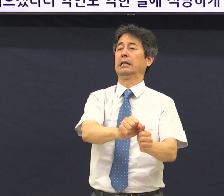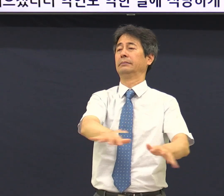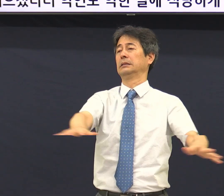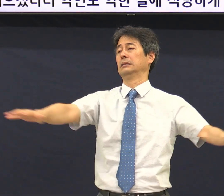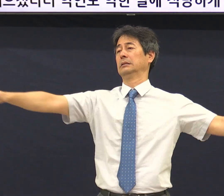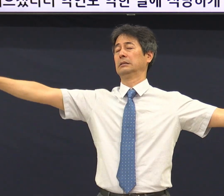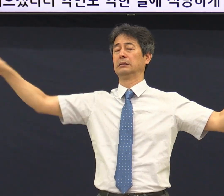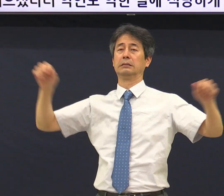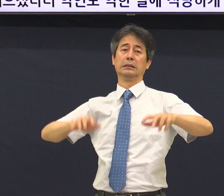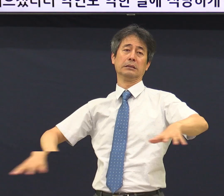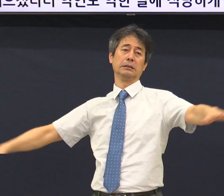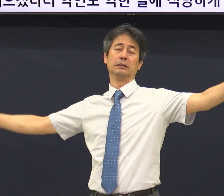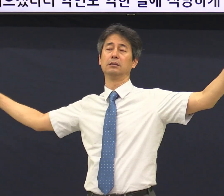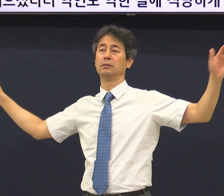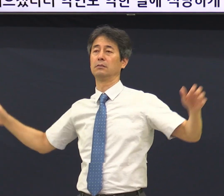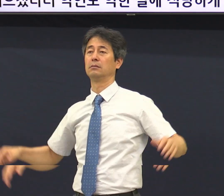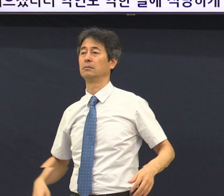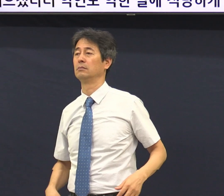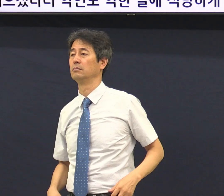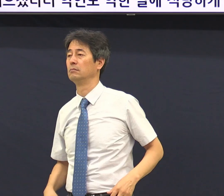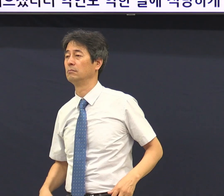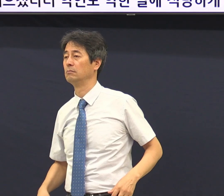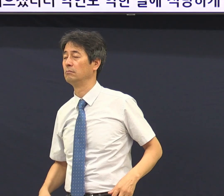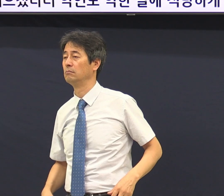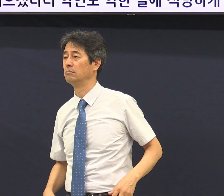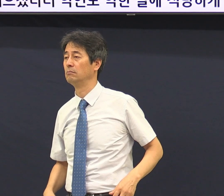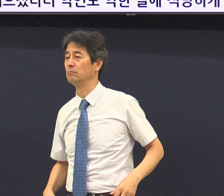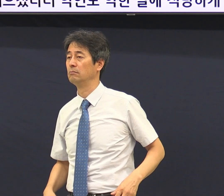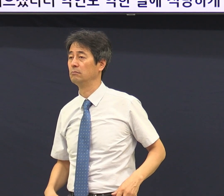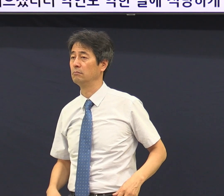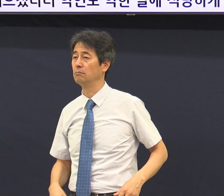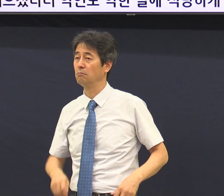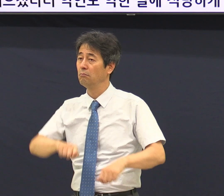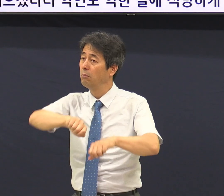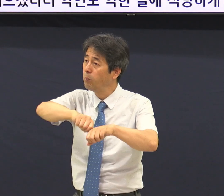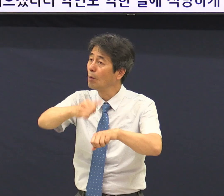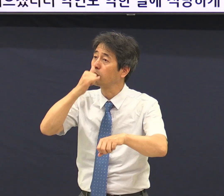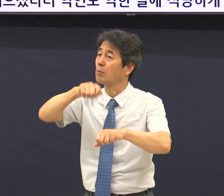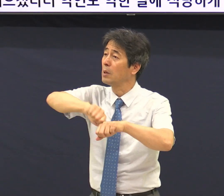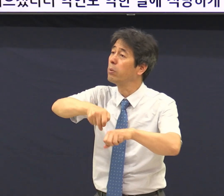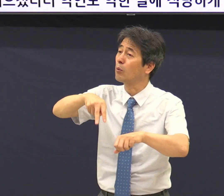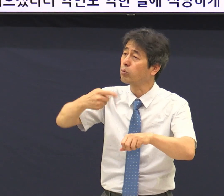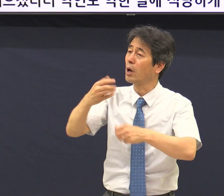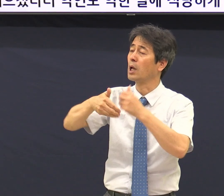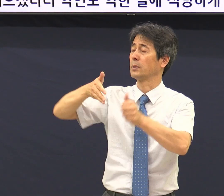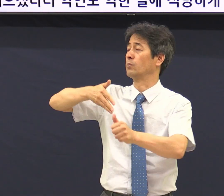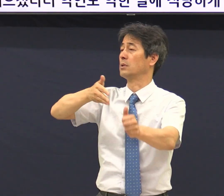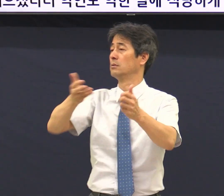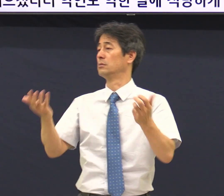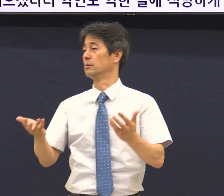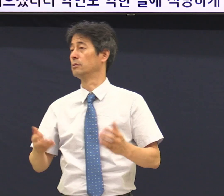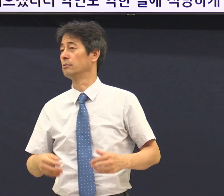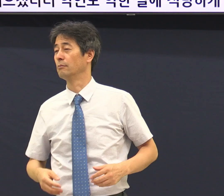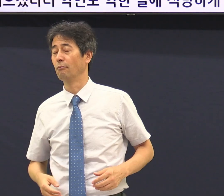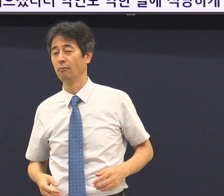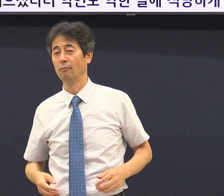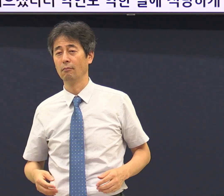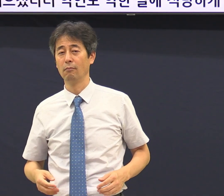그것은 하나님께서 치시고 흩어지게 하신 하나님의 섭리인 것입니다. 핍박도 하나님의 섭리라는